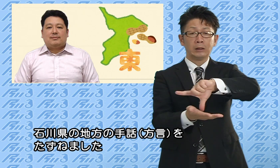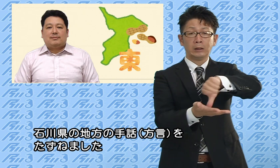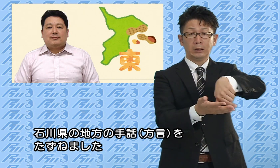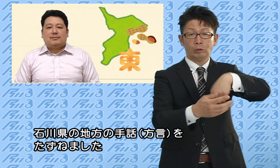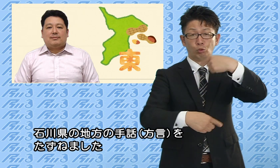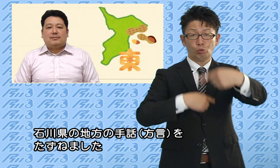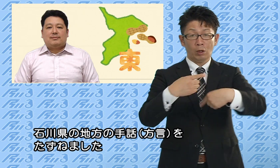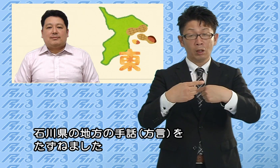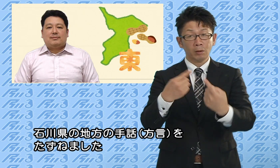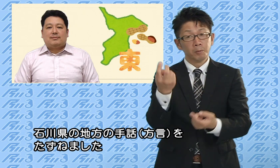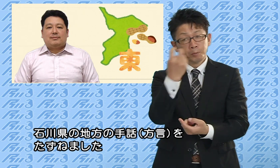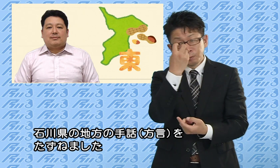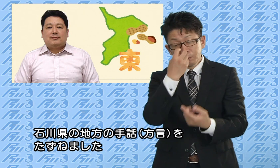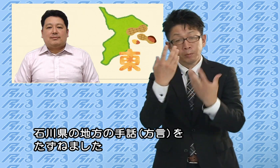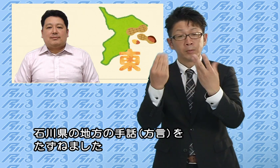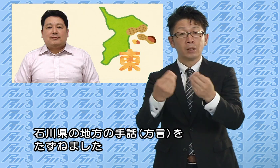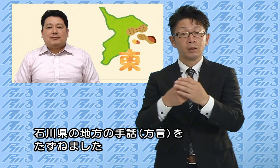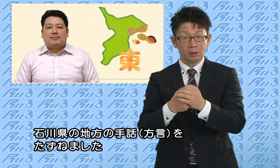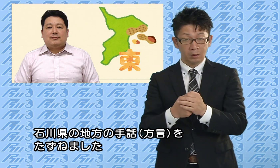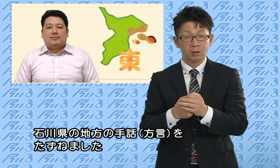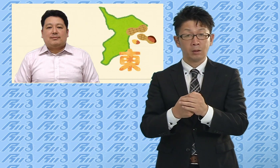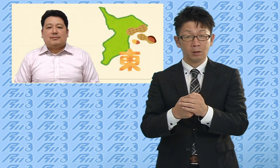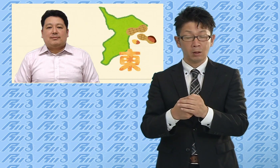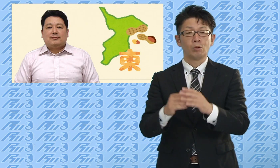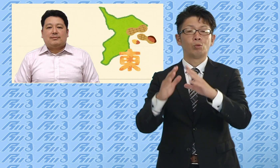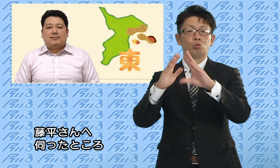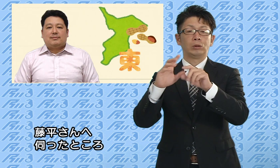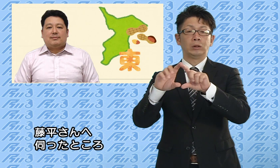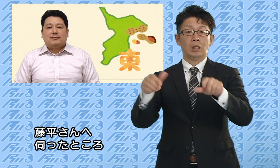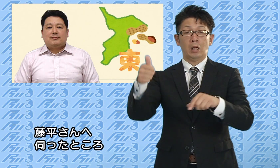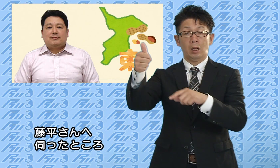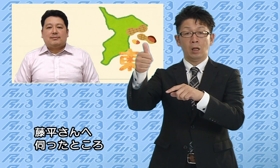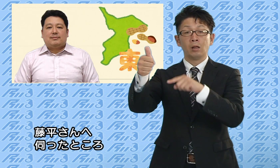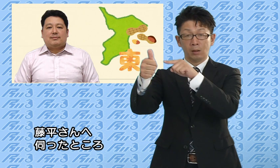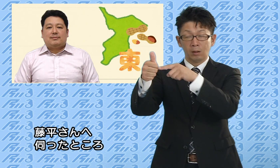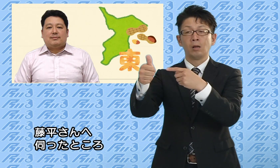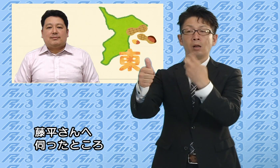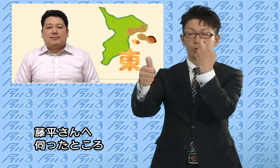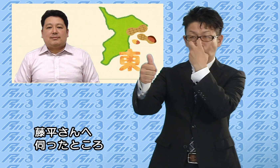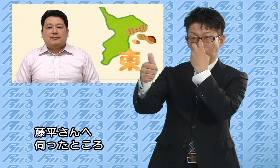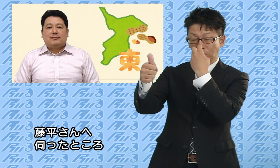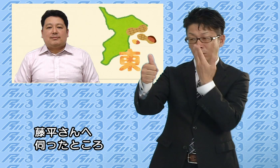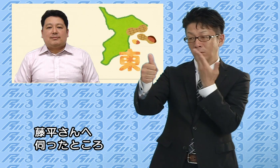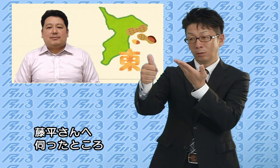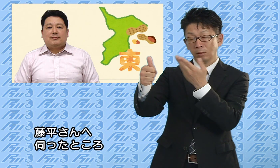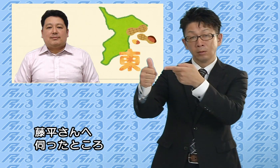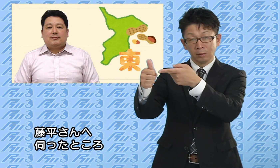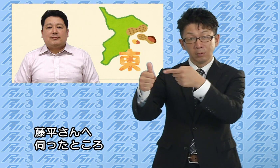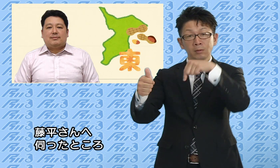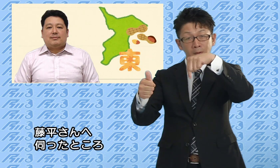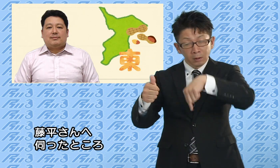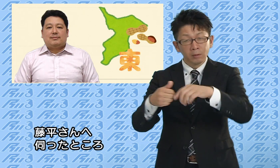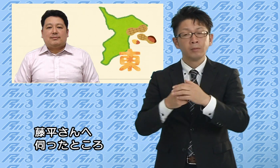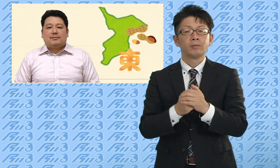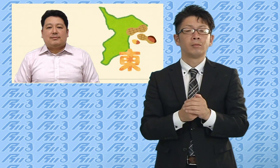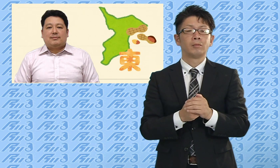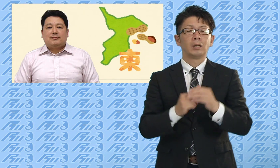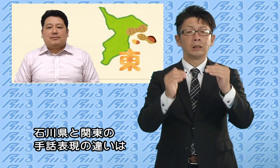の地方の手話を尋ねました。藤平さんへ伺ったところ、